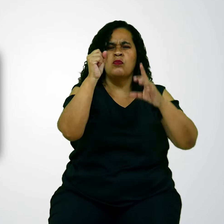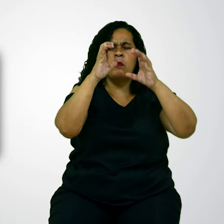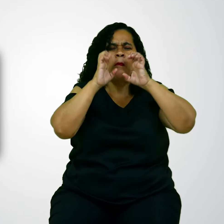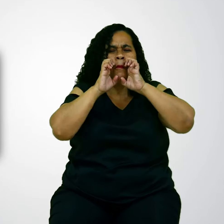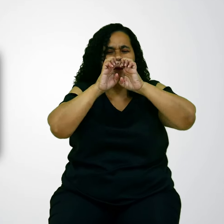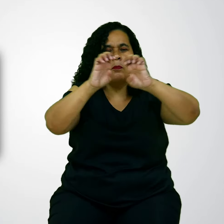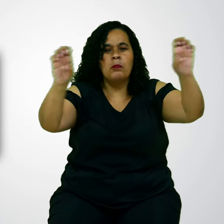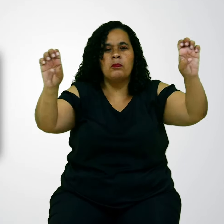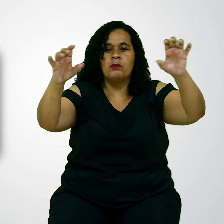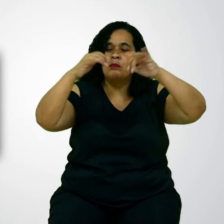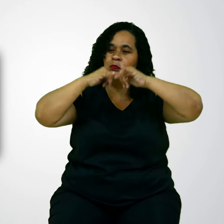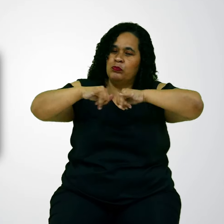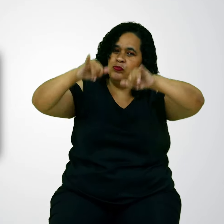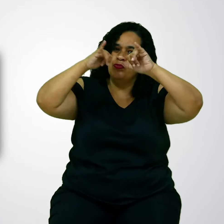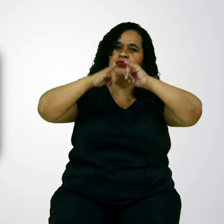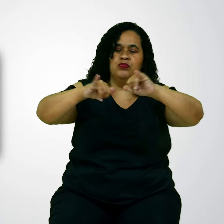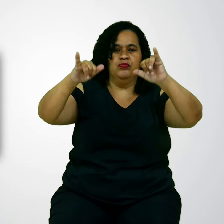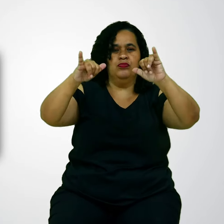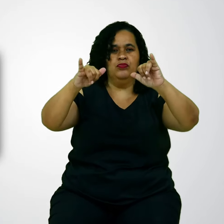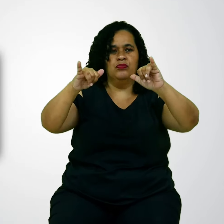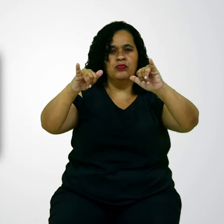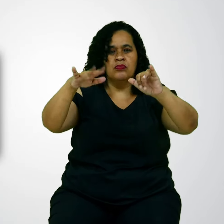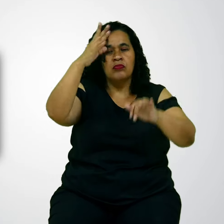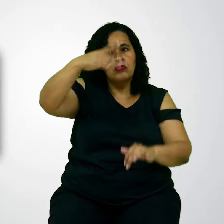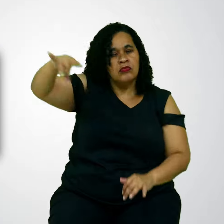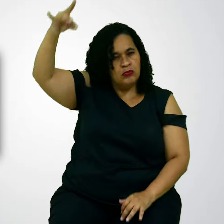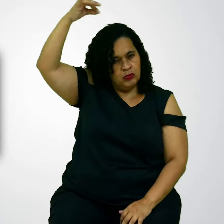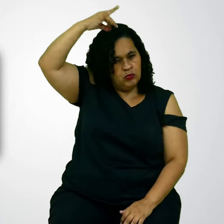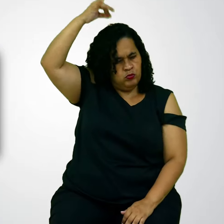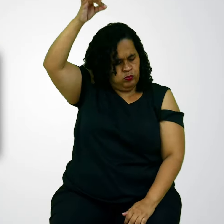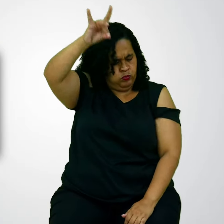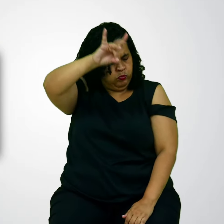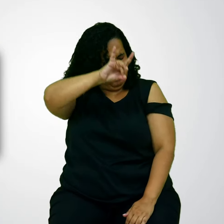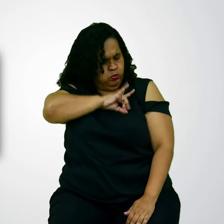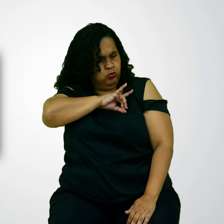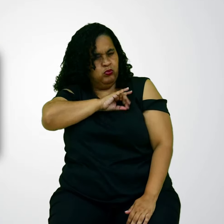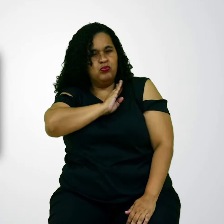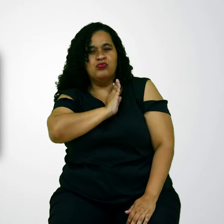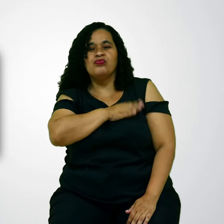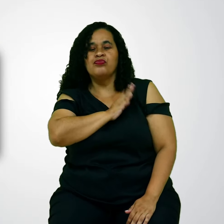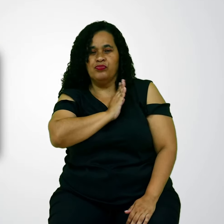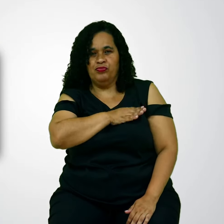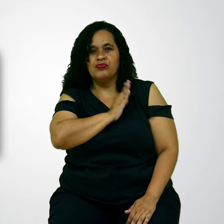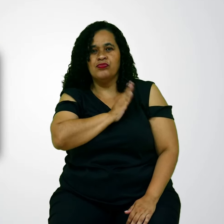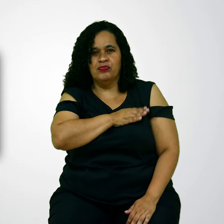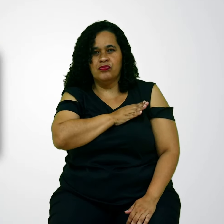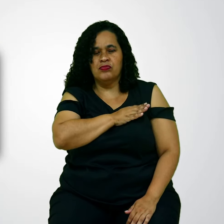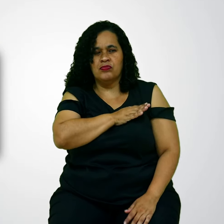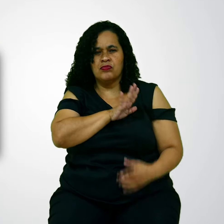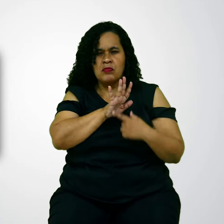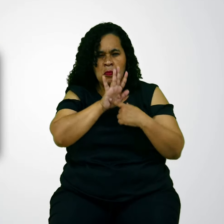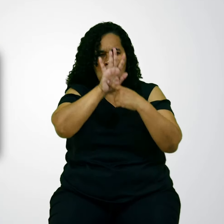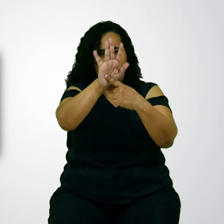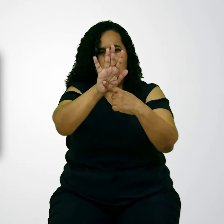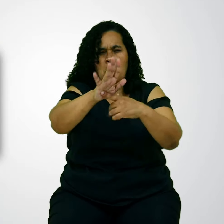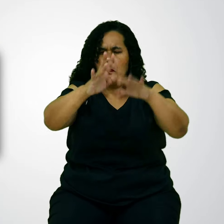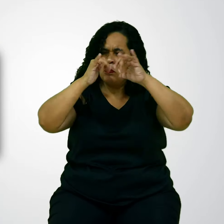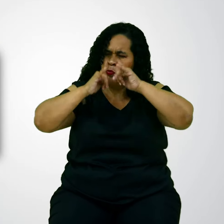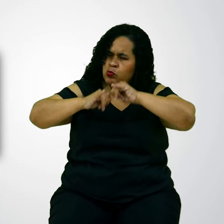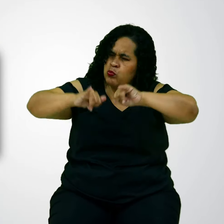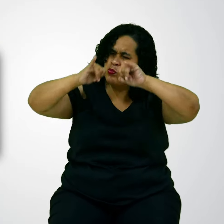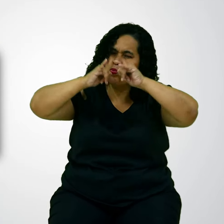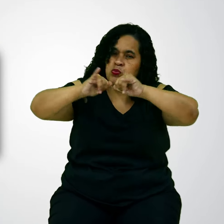37. Então, assim, quando o Espírito Santo entra no coração de um povo, ele é capaz de proclamar o evangelho. Então, o que